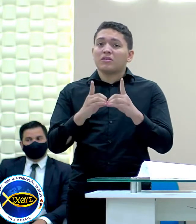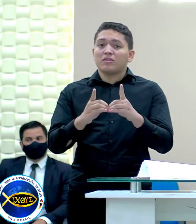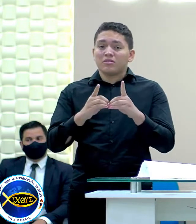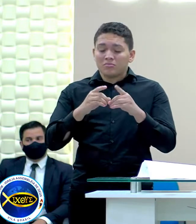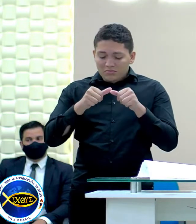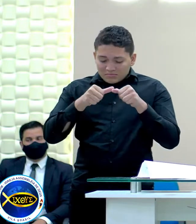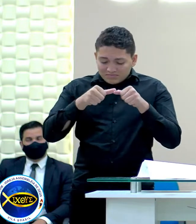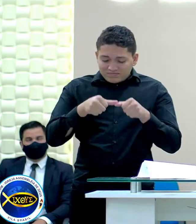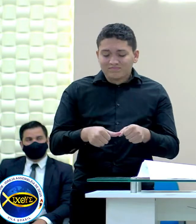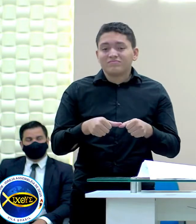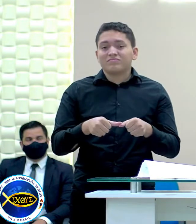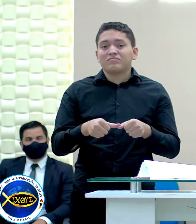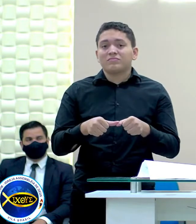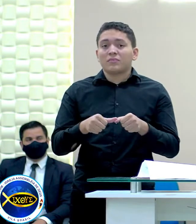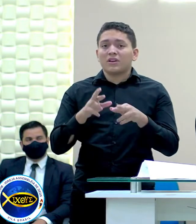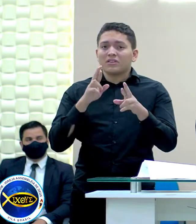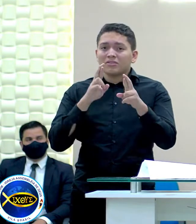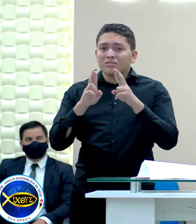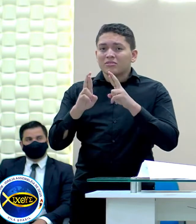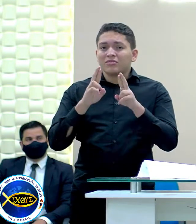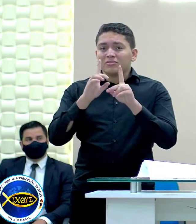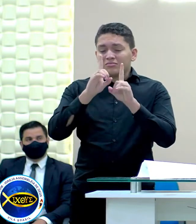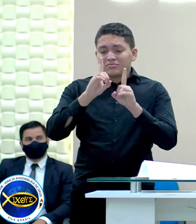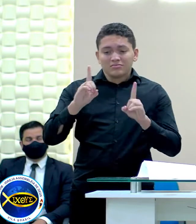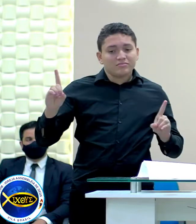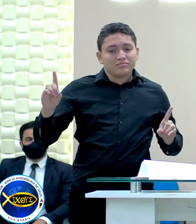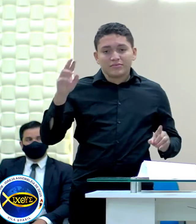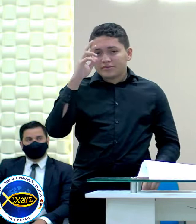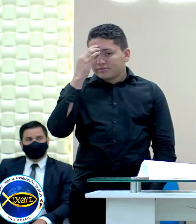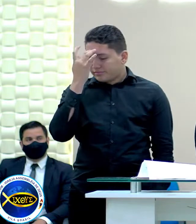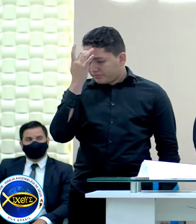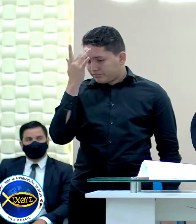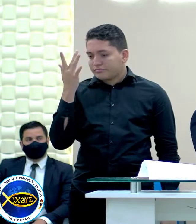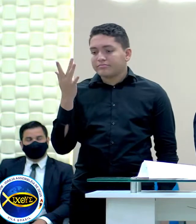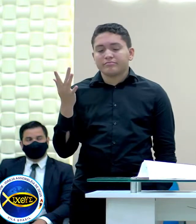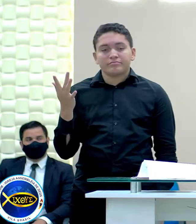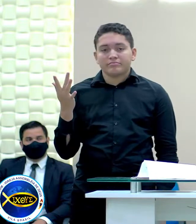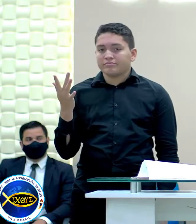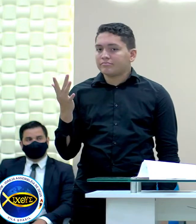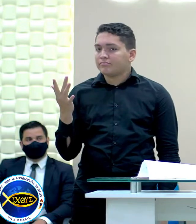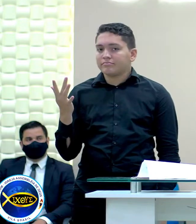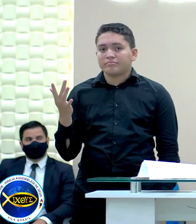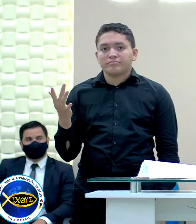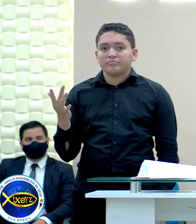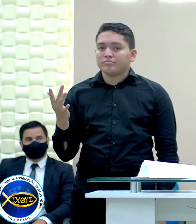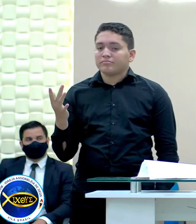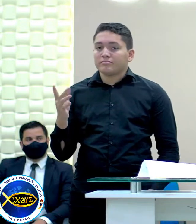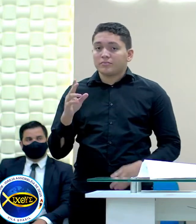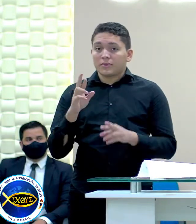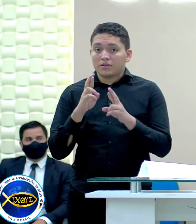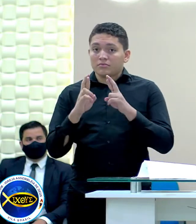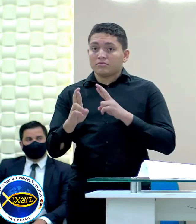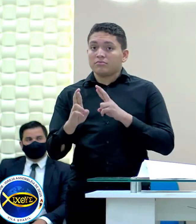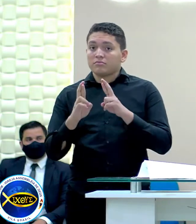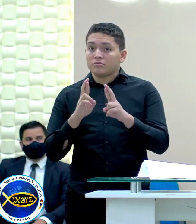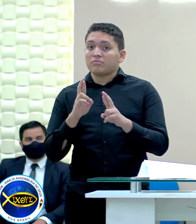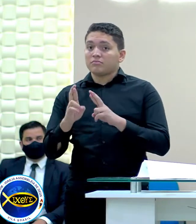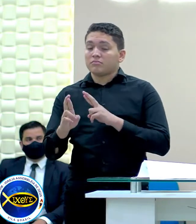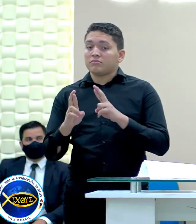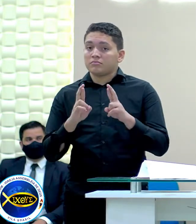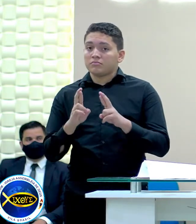aqui. Relacionamento à distância não é fácil. Relacionamento à distância, ele é